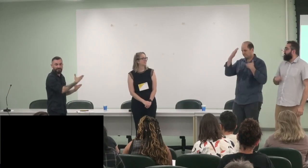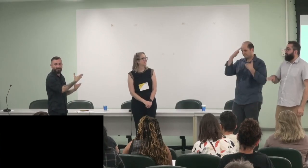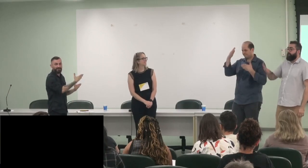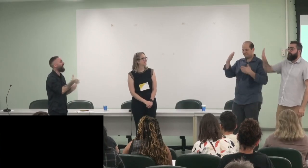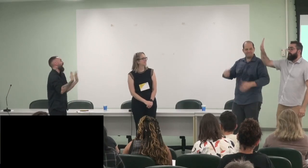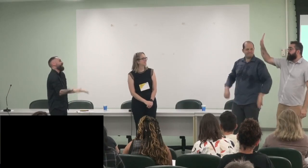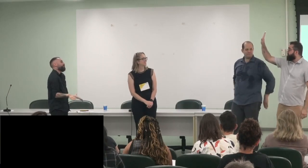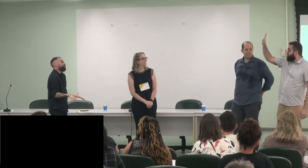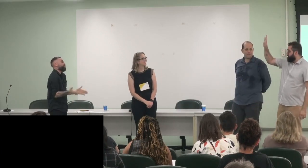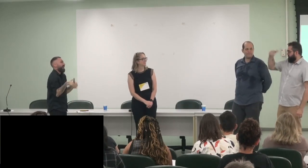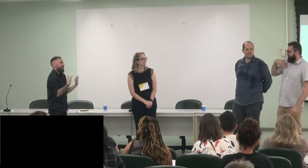gente.